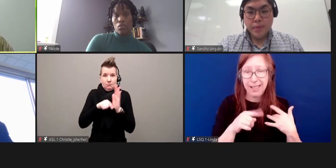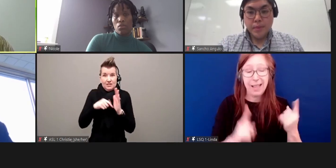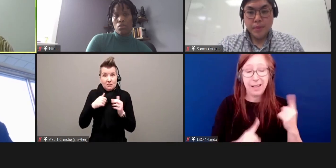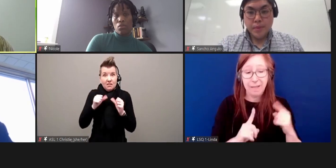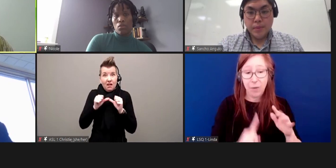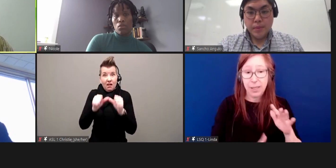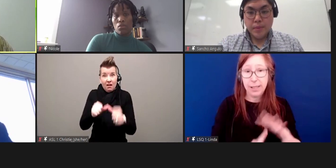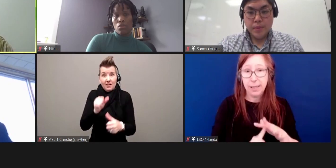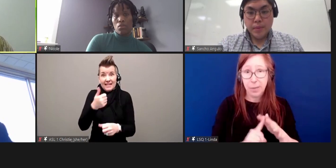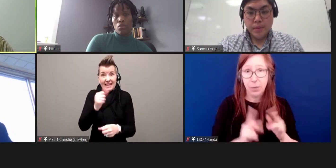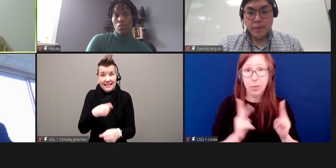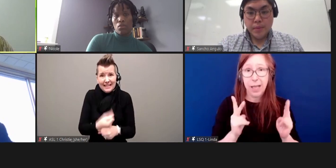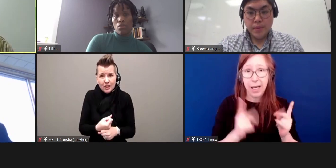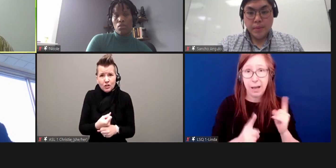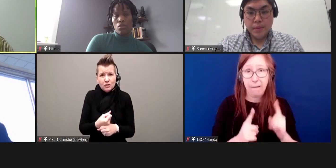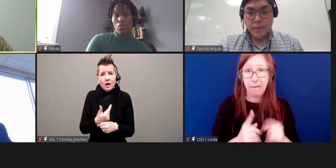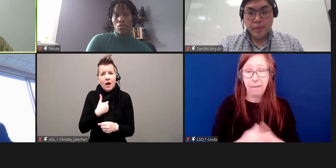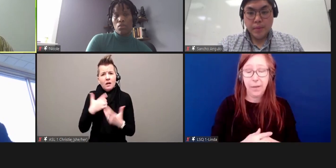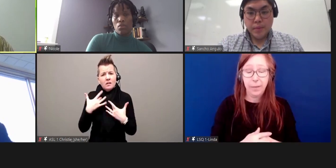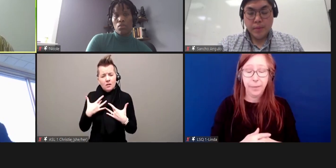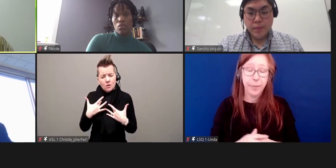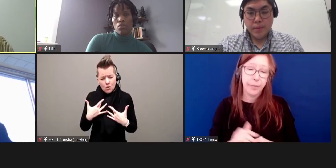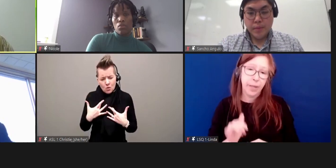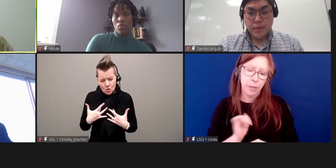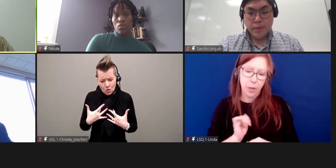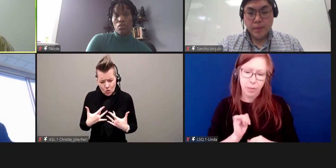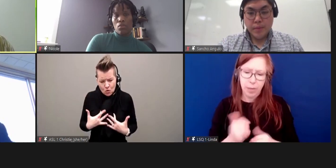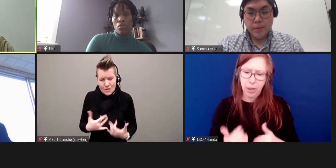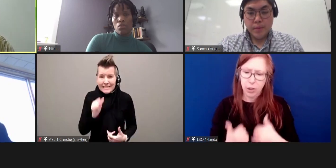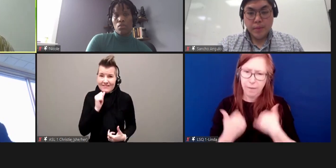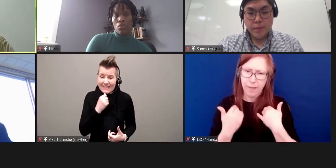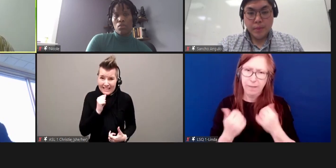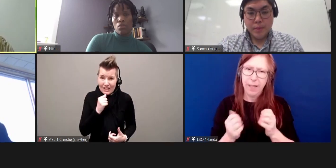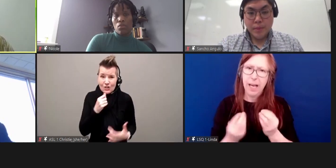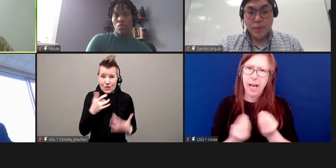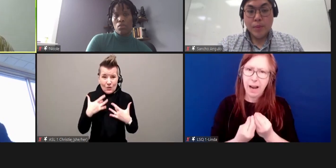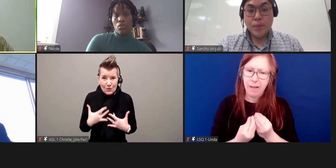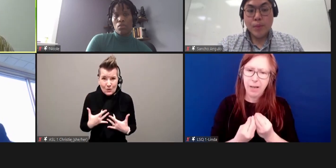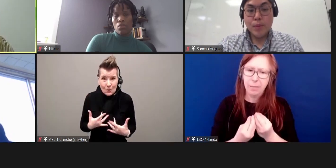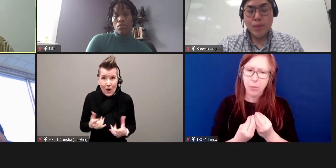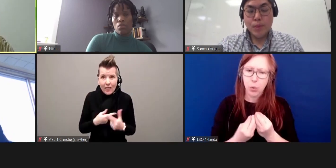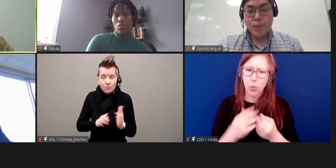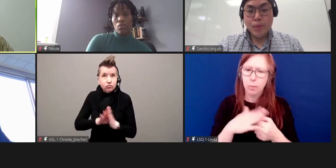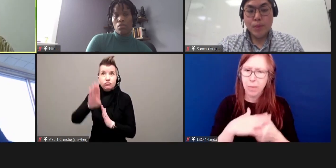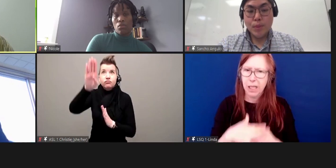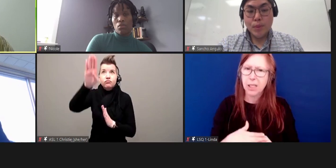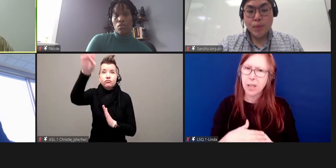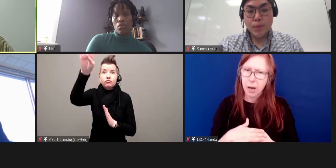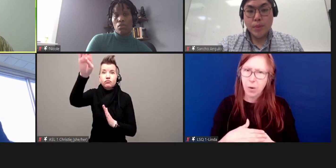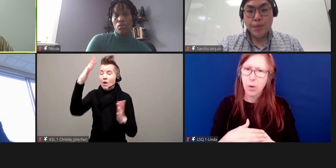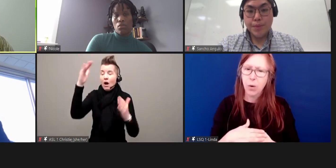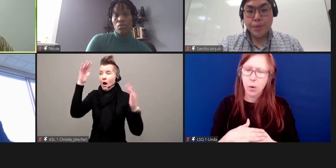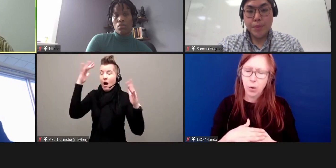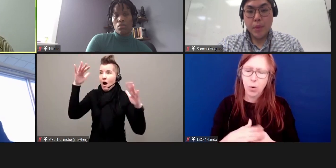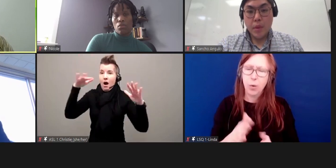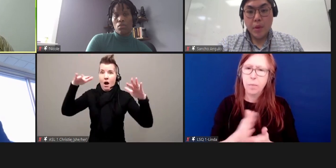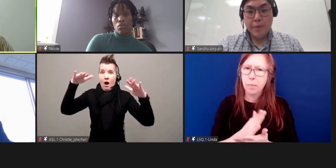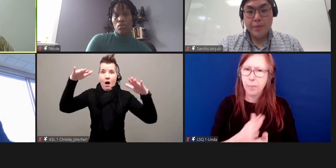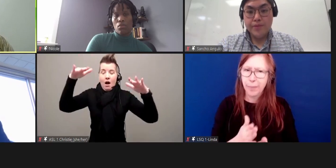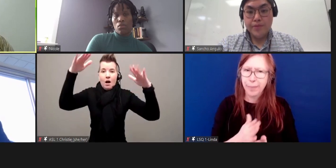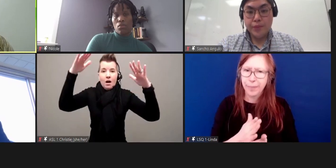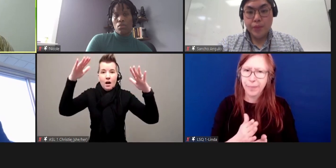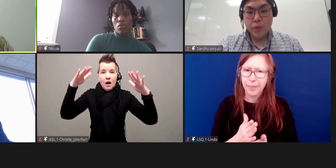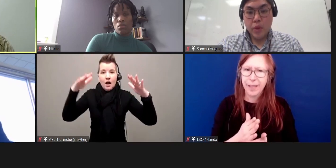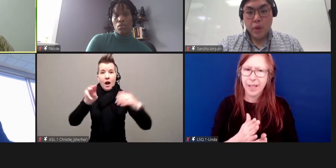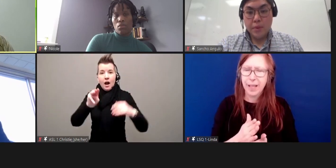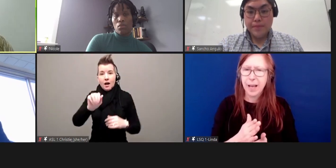graves. Je vivais avec des dépressions très graves et puis des périodes de